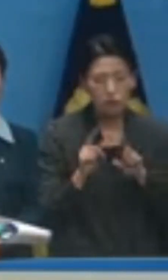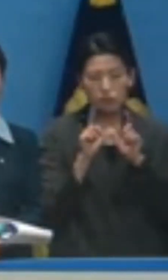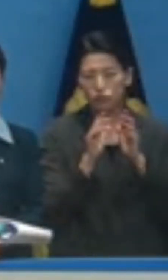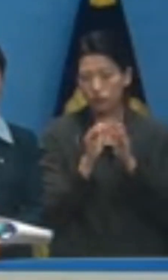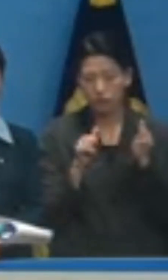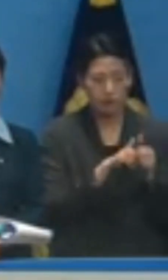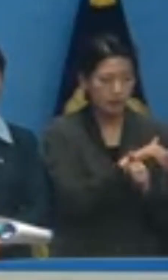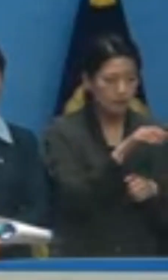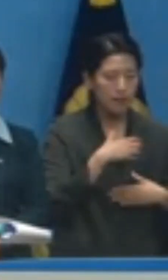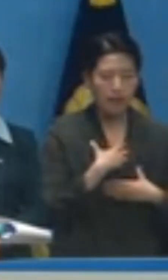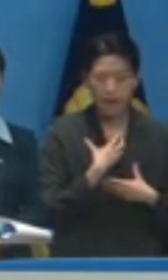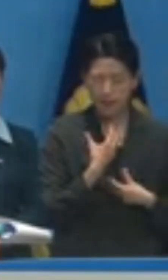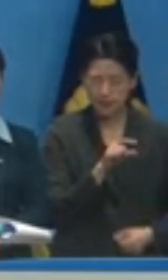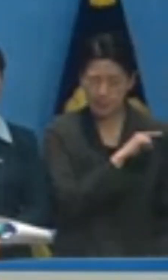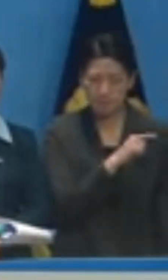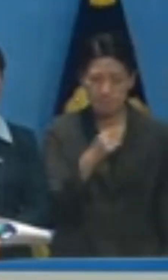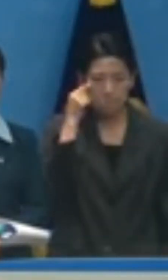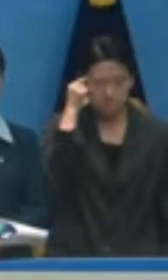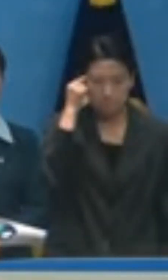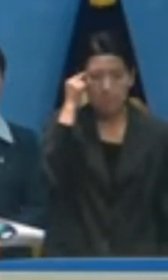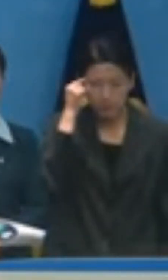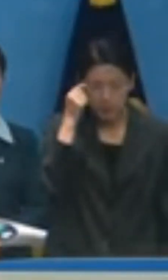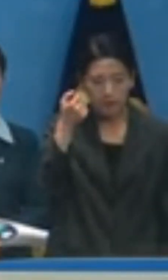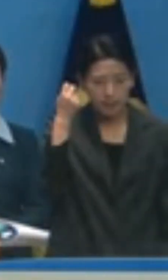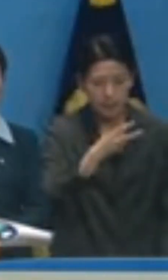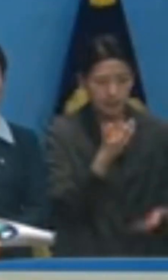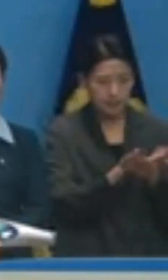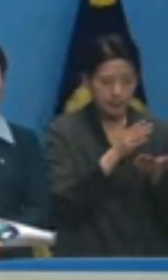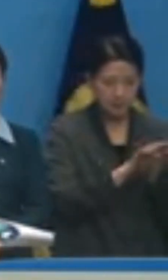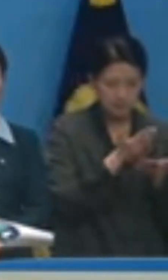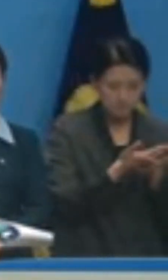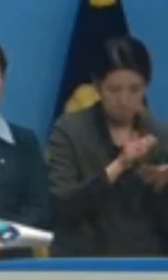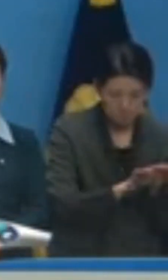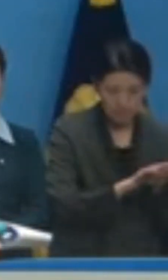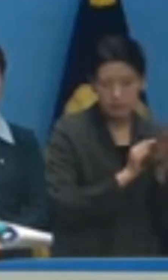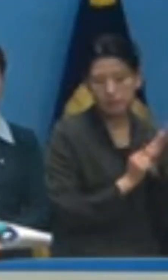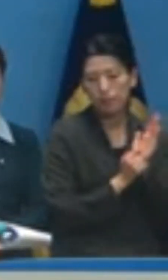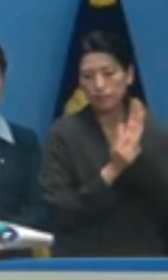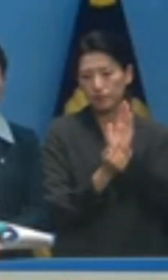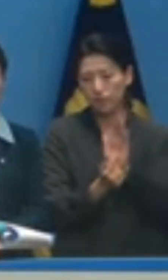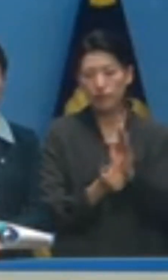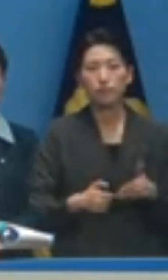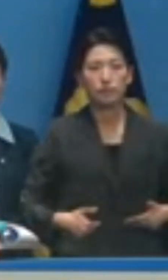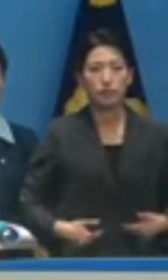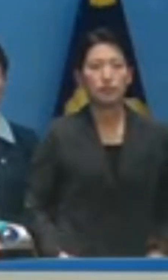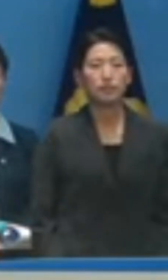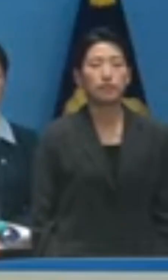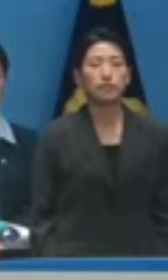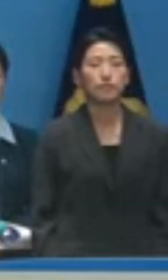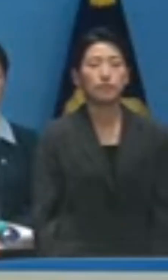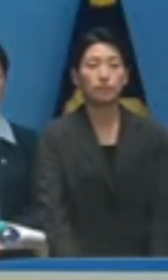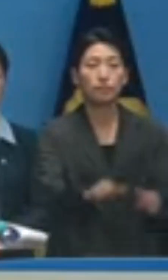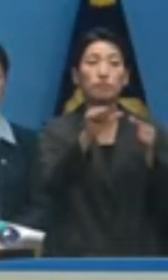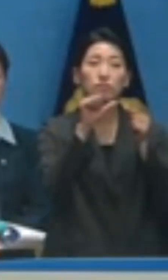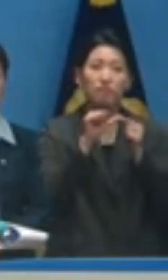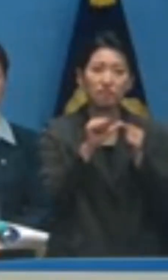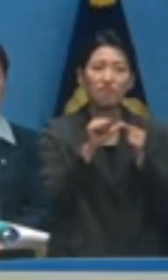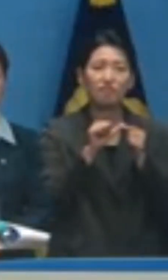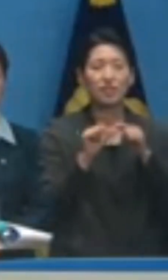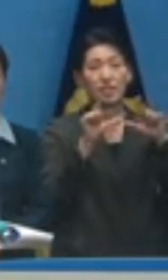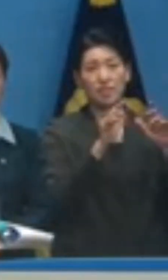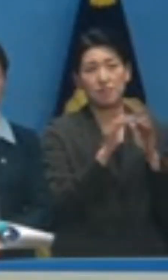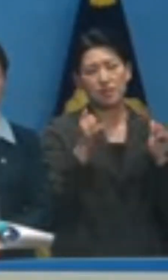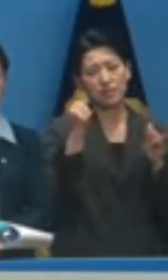한 공정하게 계획을 수립해 주민들에게 공개해야 합니다. 다섯째, 주민 삶의 복구를